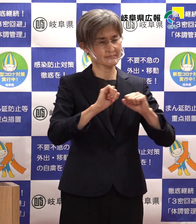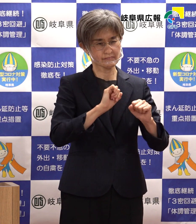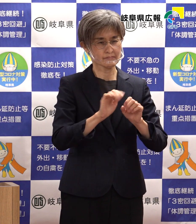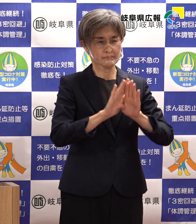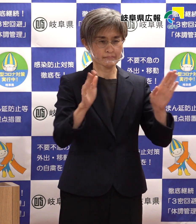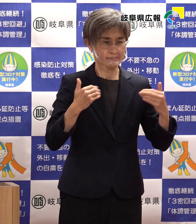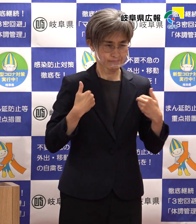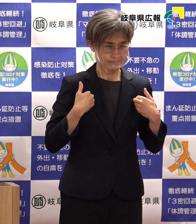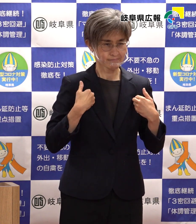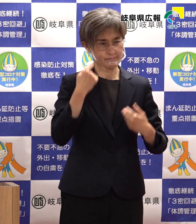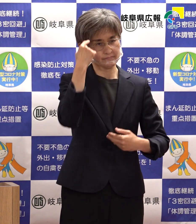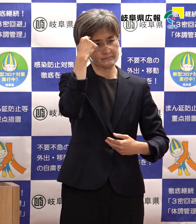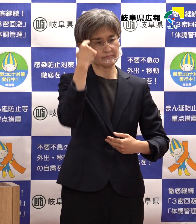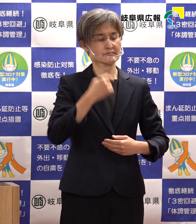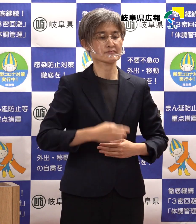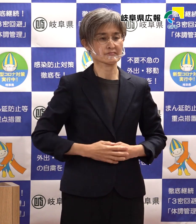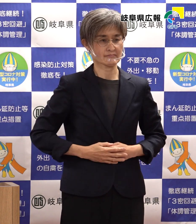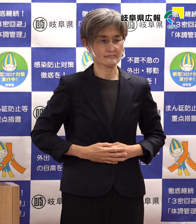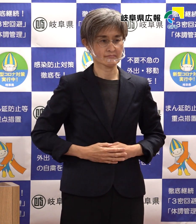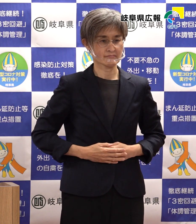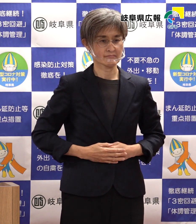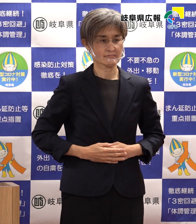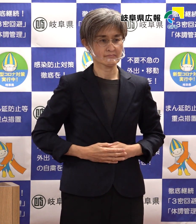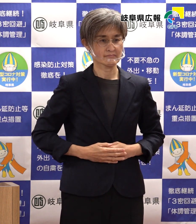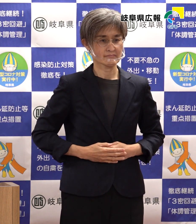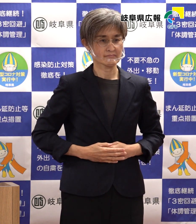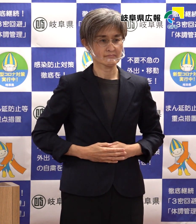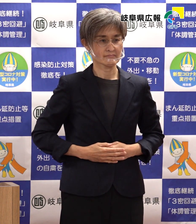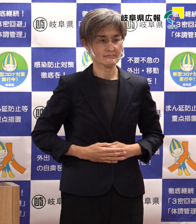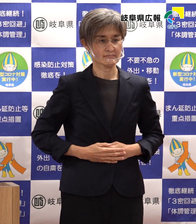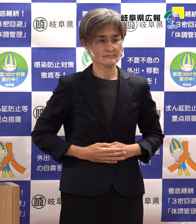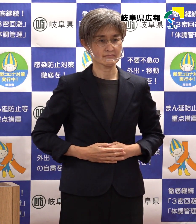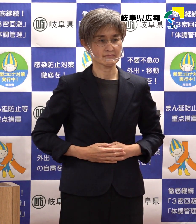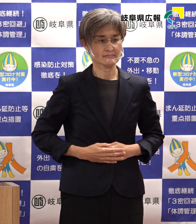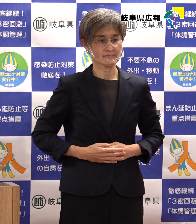ういう思いでおります。